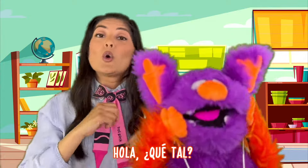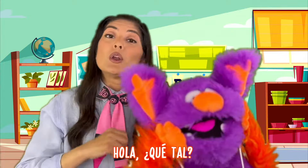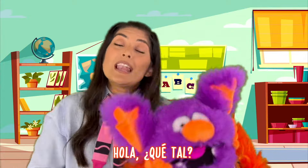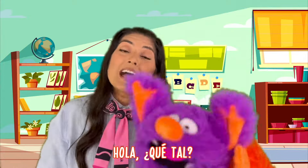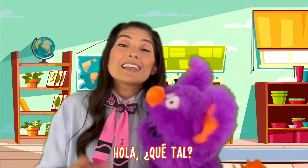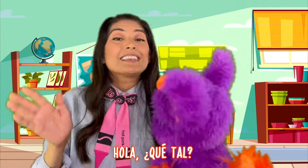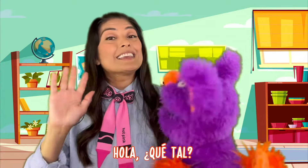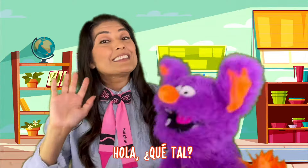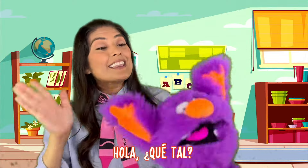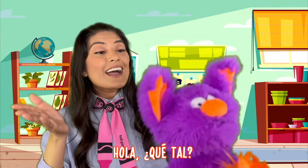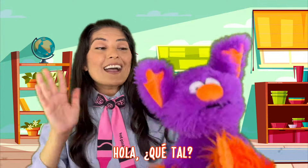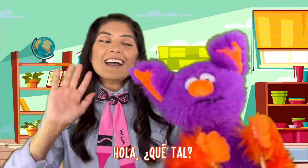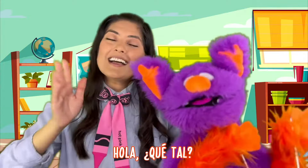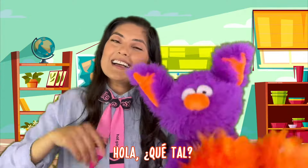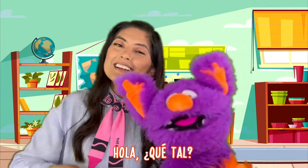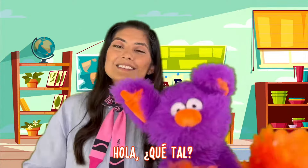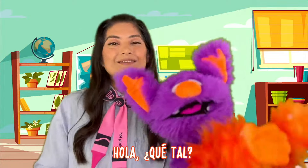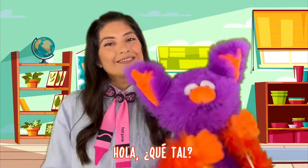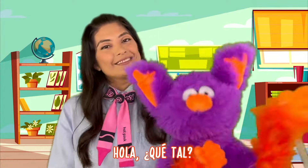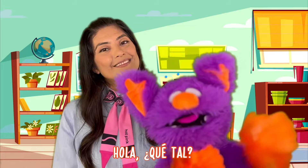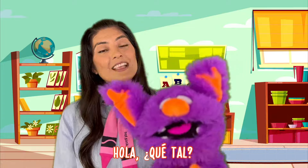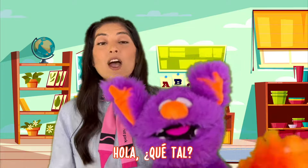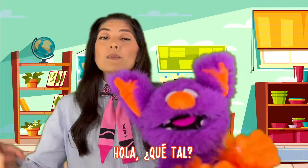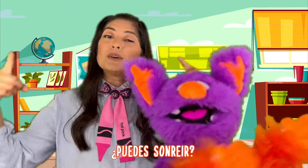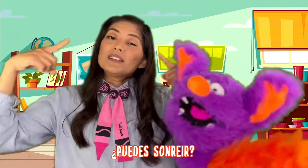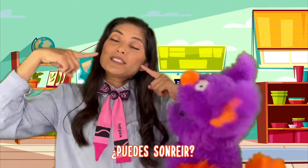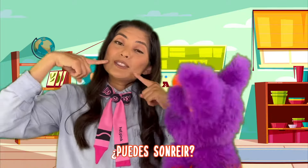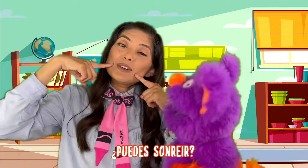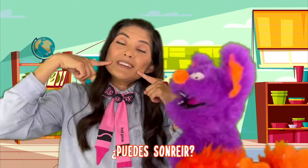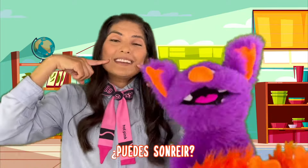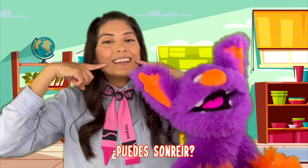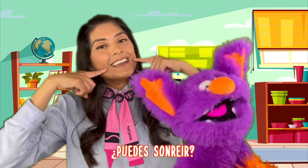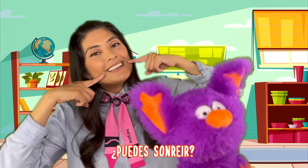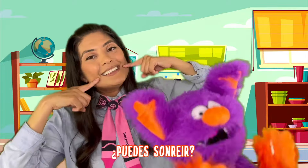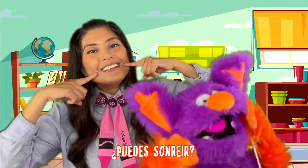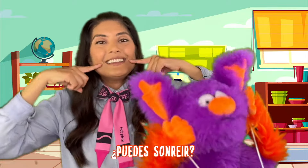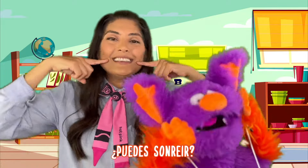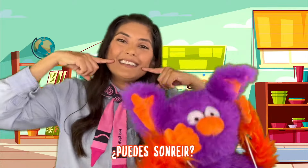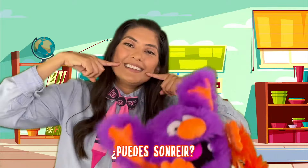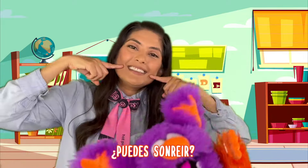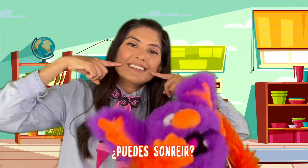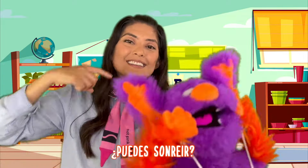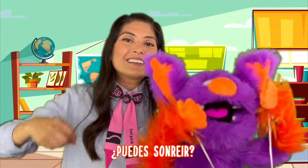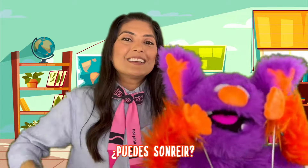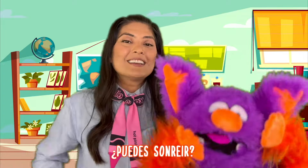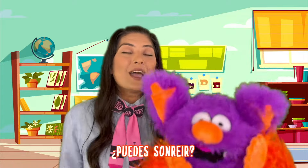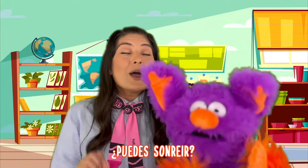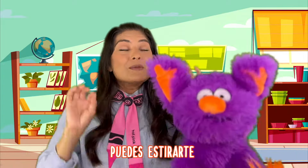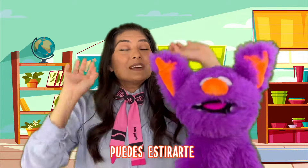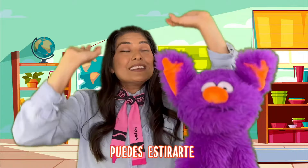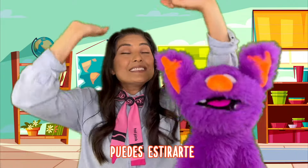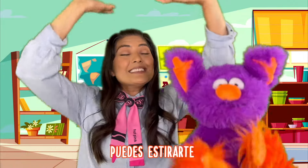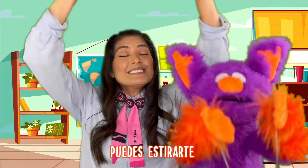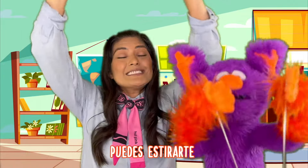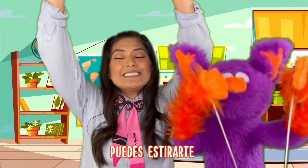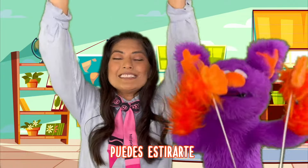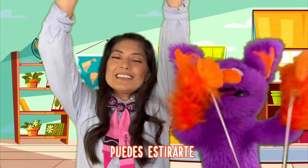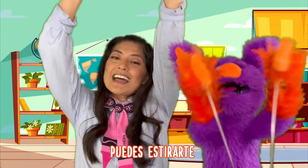Hola, ¿qué tal? Hola, ¿qué tal? Puedes sonreír. Puedes sonreír. Puedes